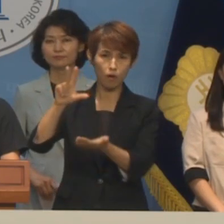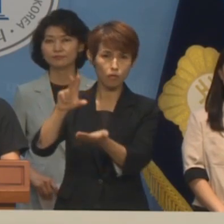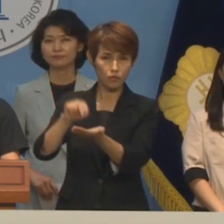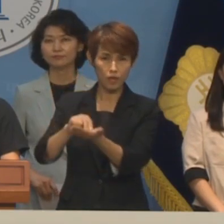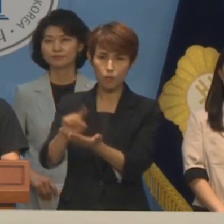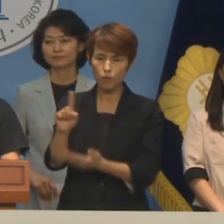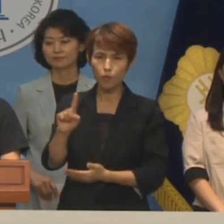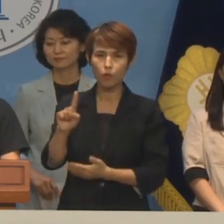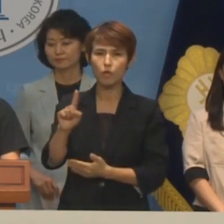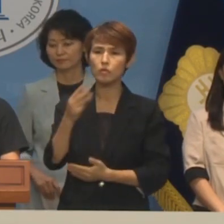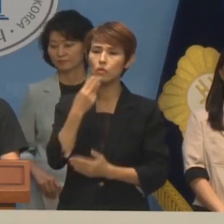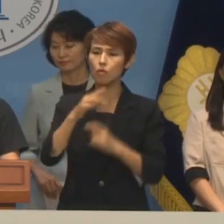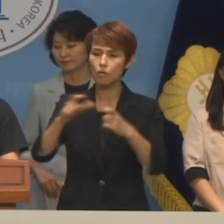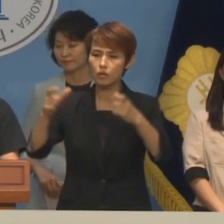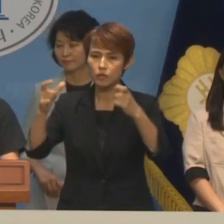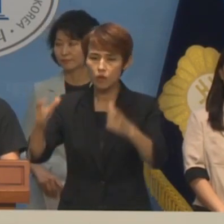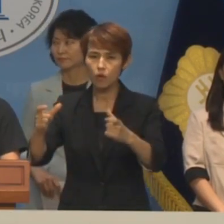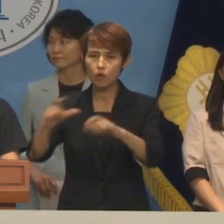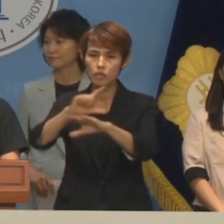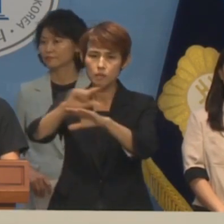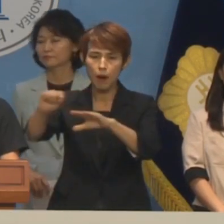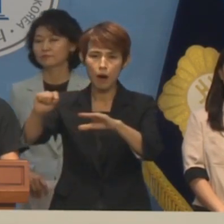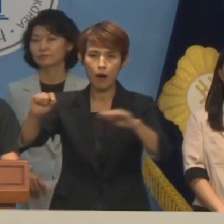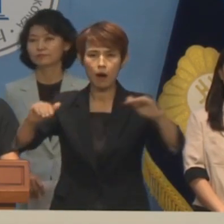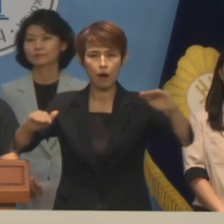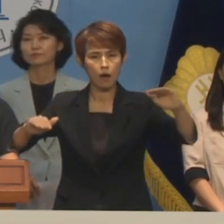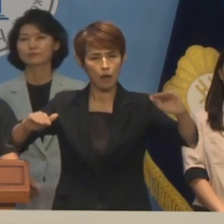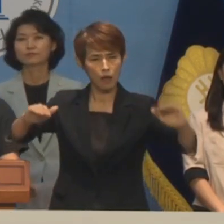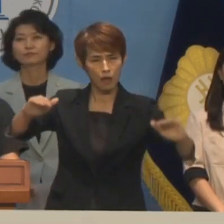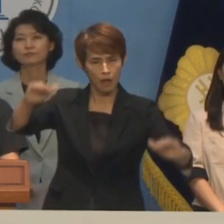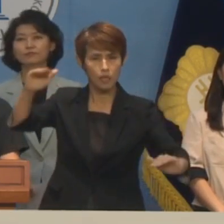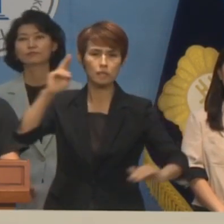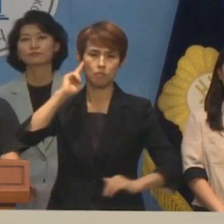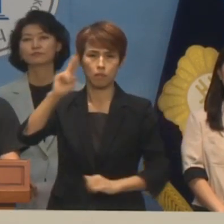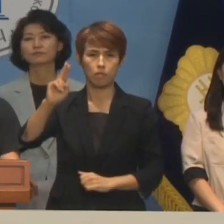문제들인 수도권과 지방의 극심한 격차와